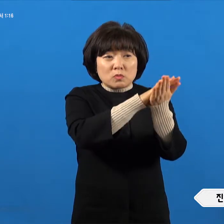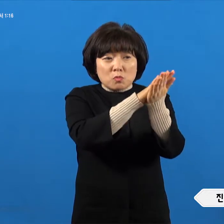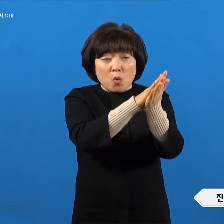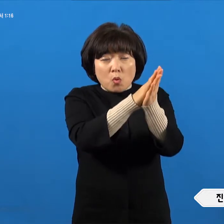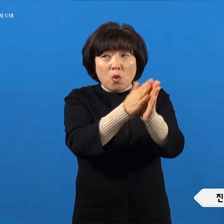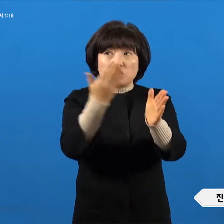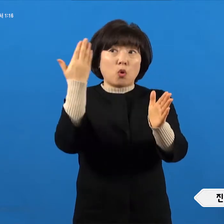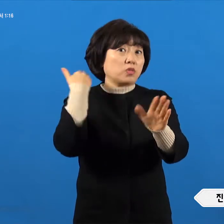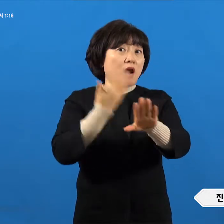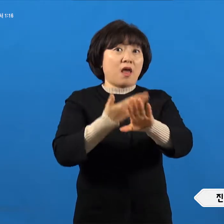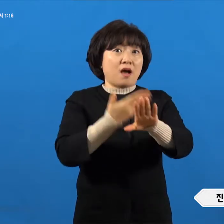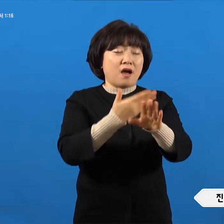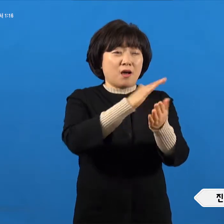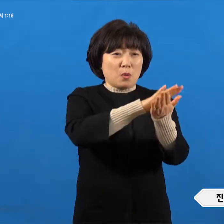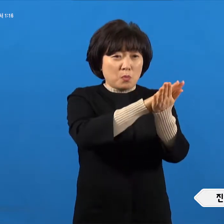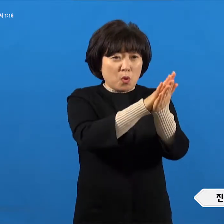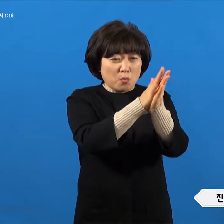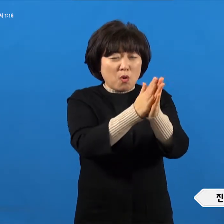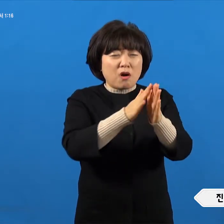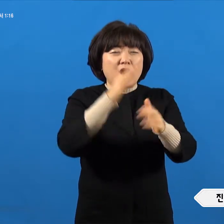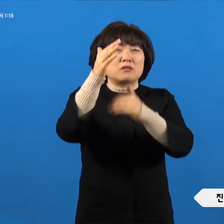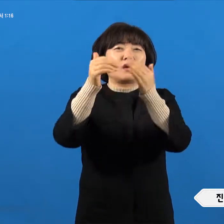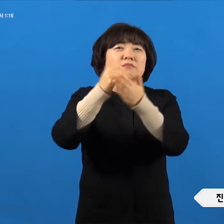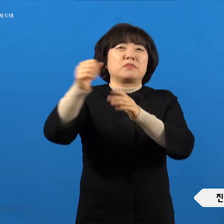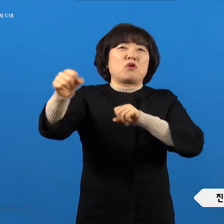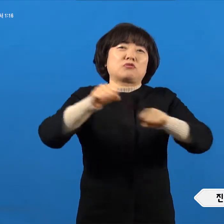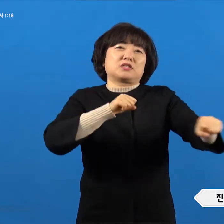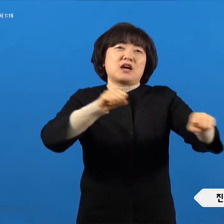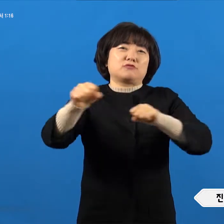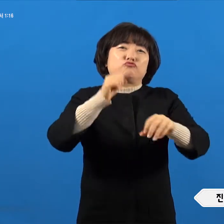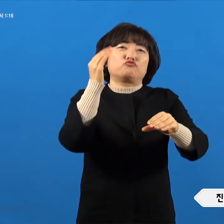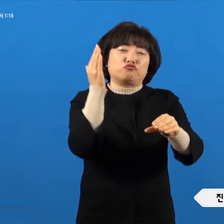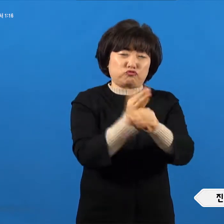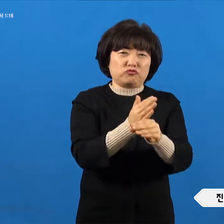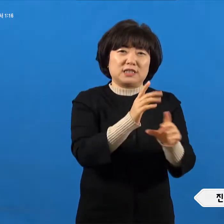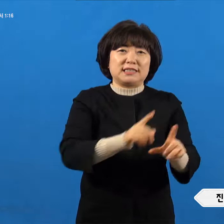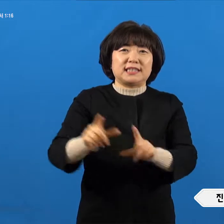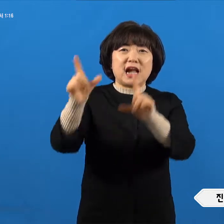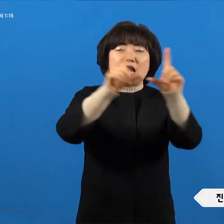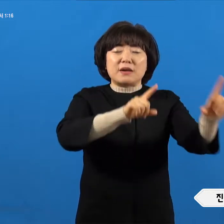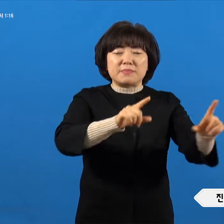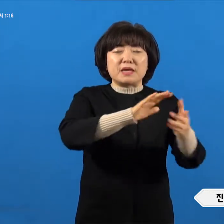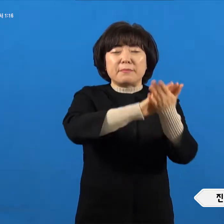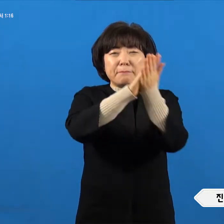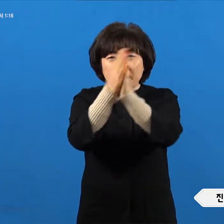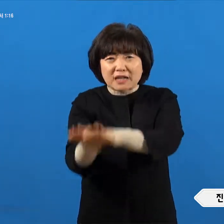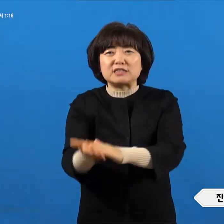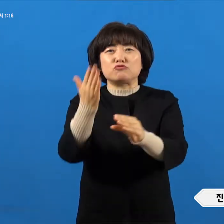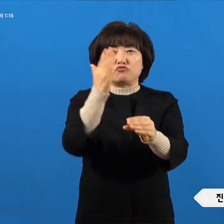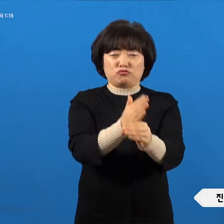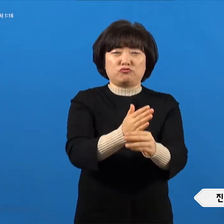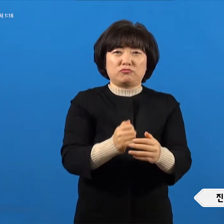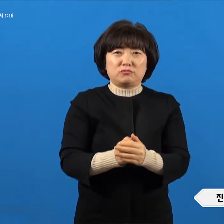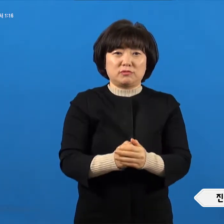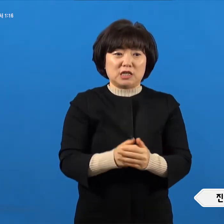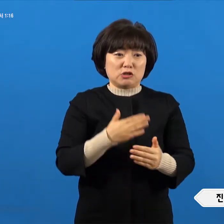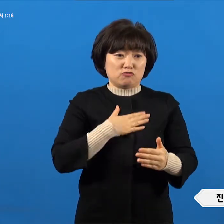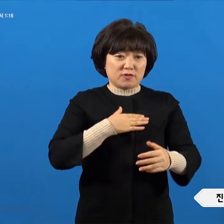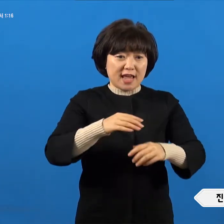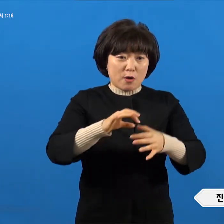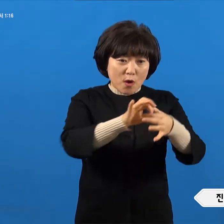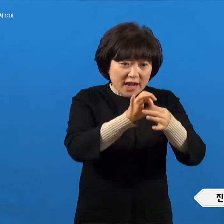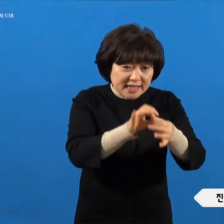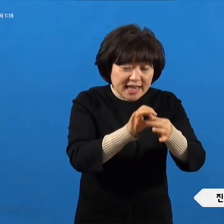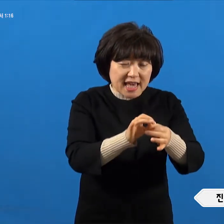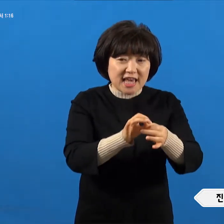달라지고 있습니다. 하나님 역사하고 있습니다. 우리 삶을 바꾸고 계십니다. 우리의 관계를, 우리의 생각을, 우리의